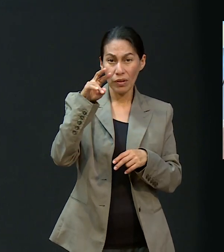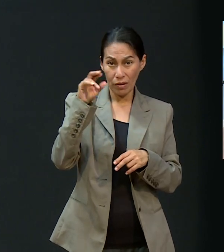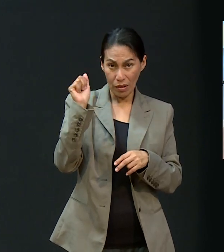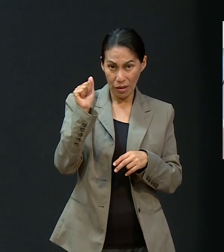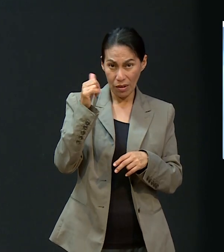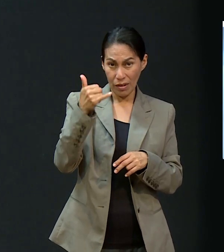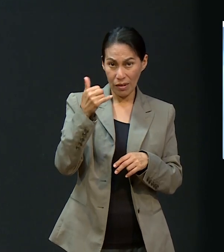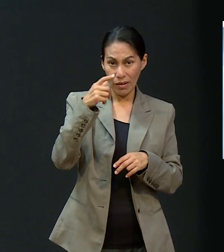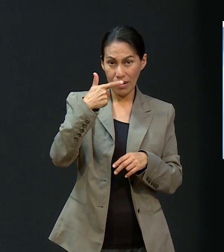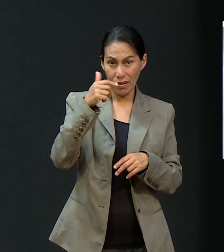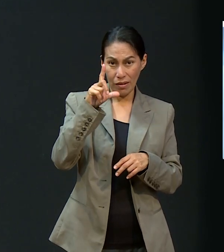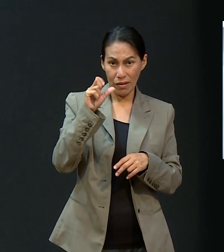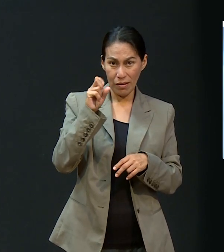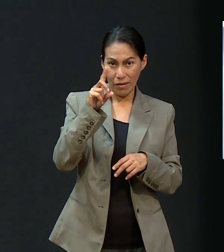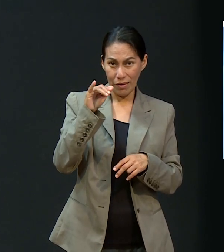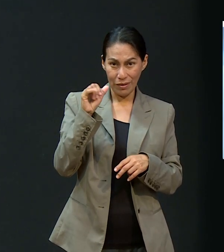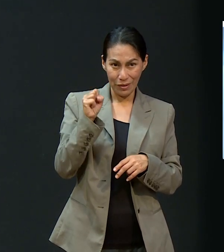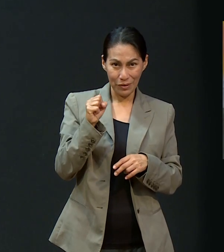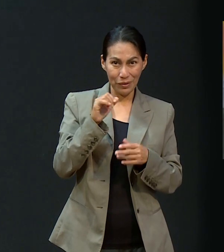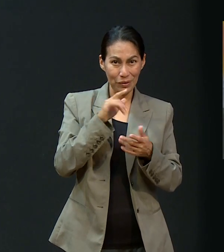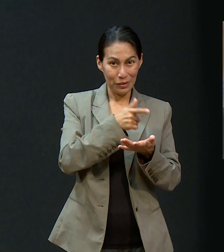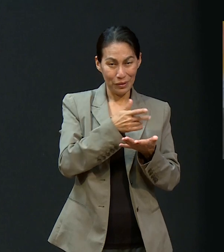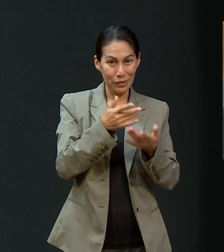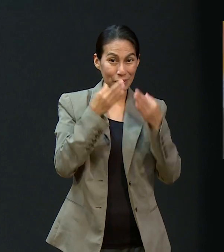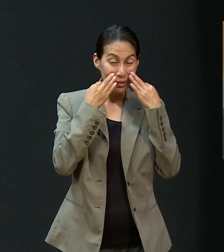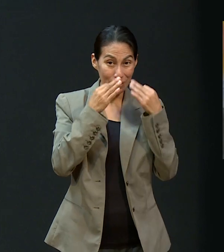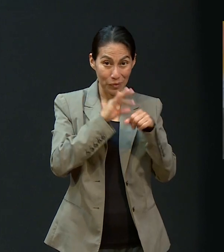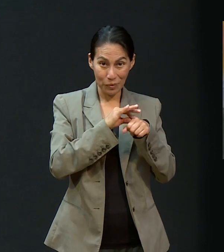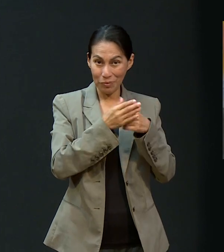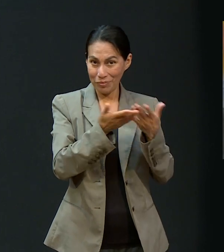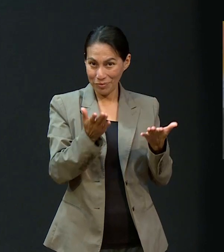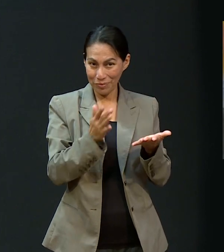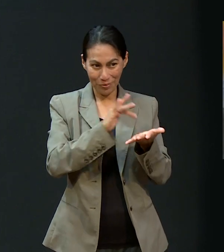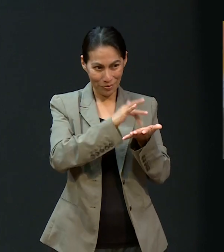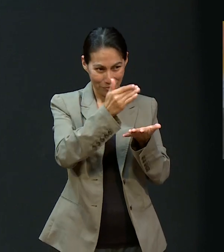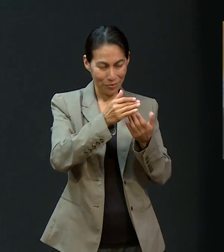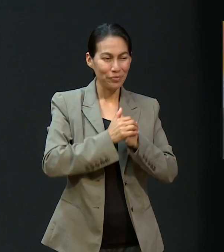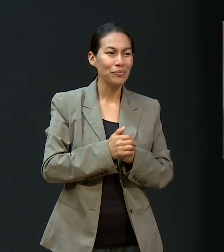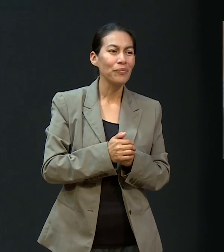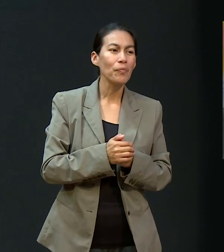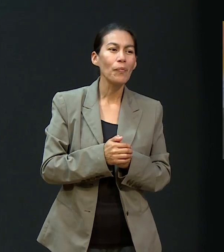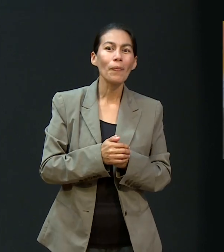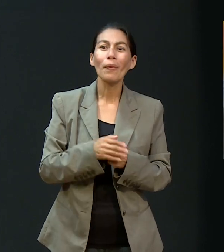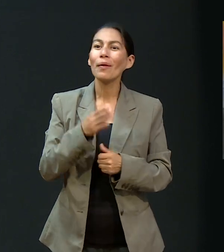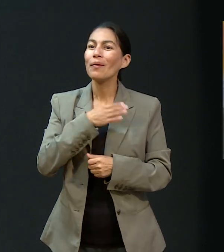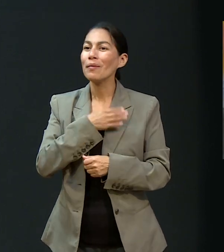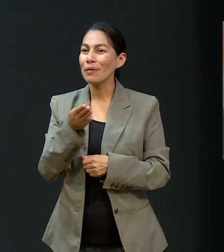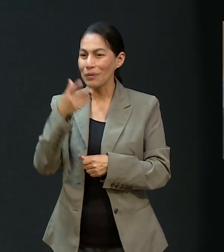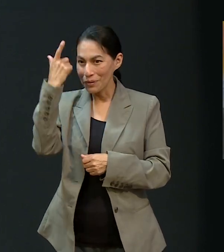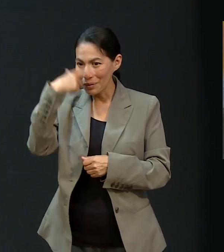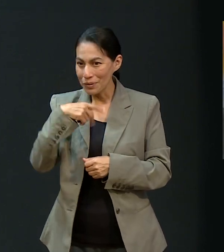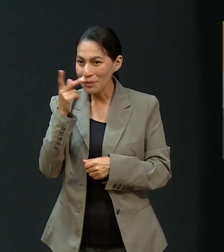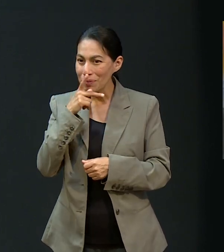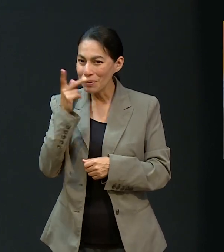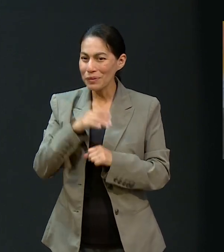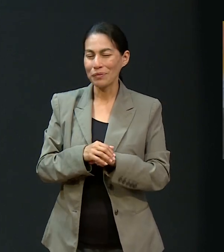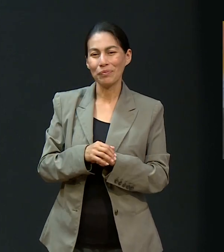testimonios. Gracias, chicas. Buenas noches, pastor. Es un gusto y un privilegio estar aquí en su